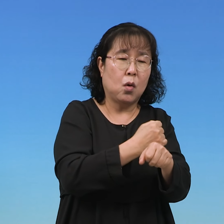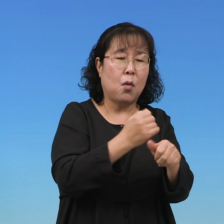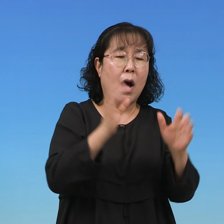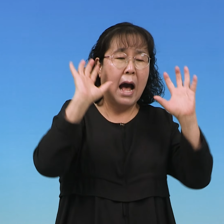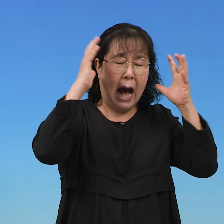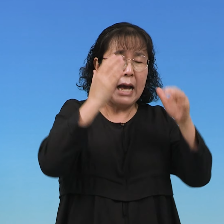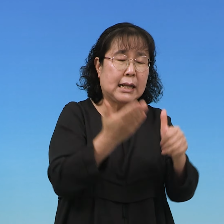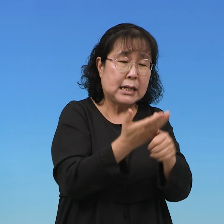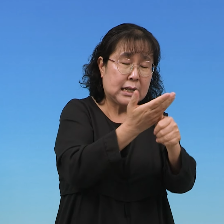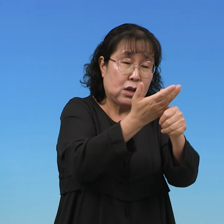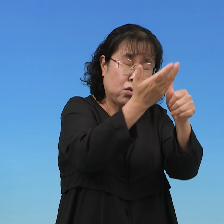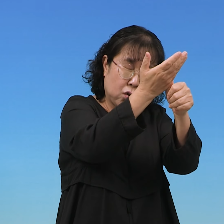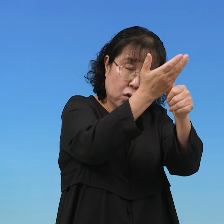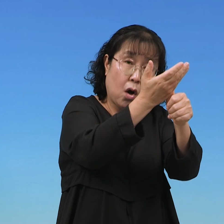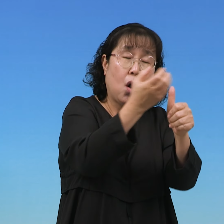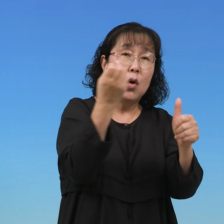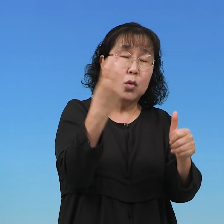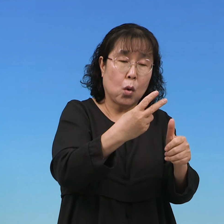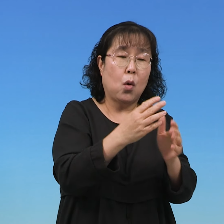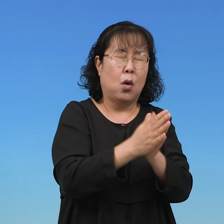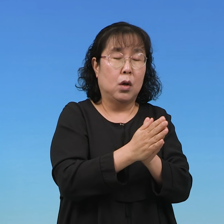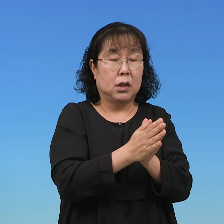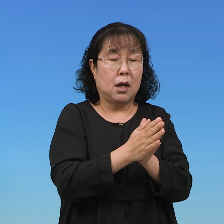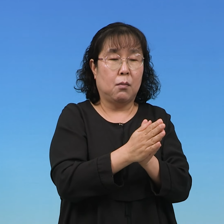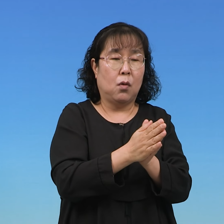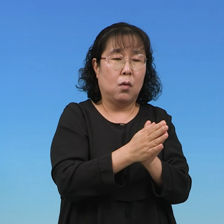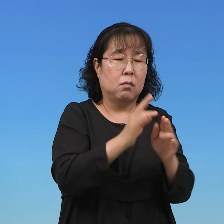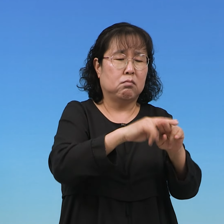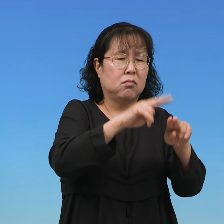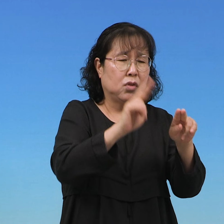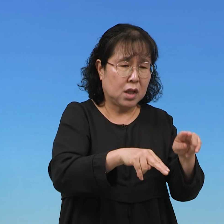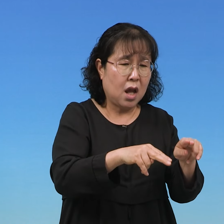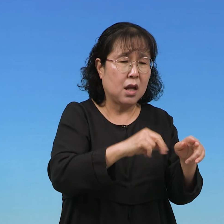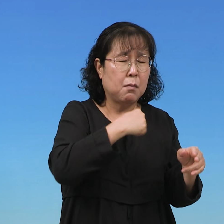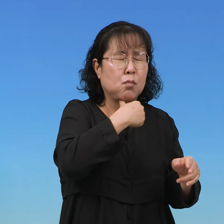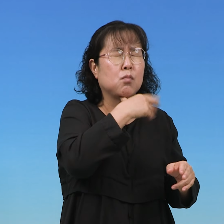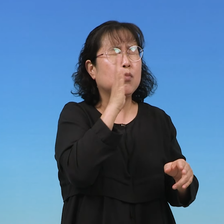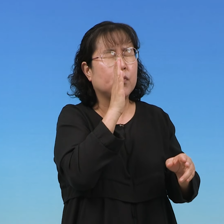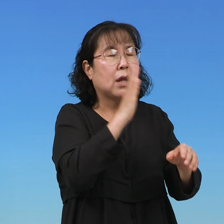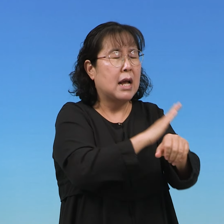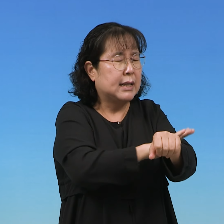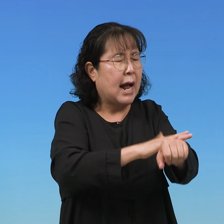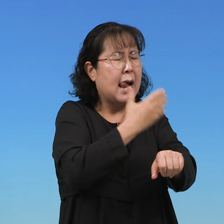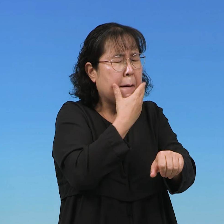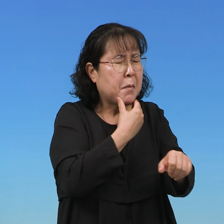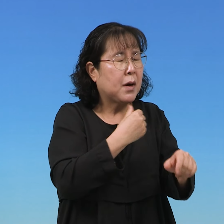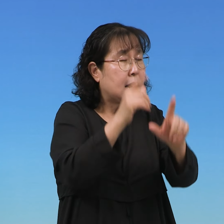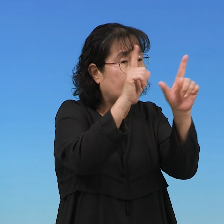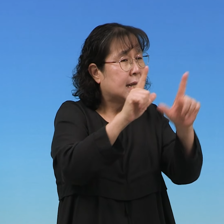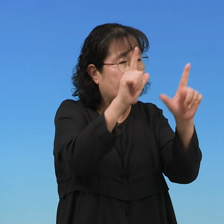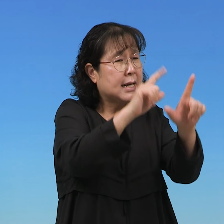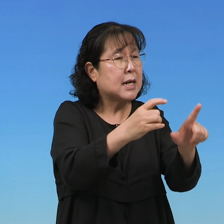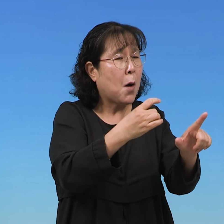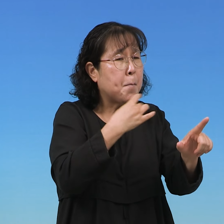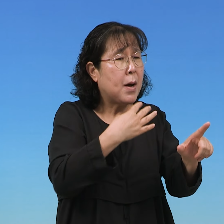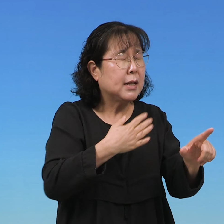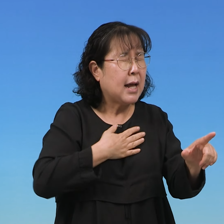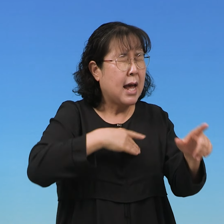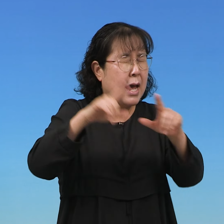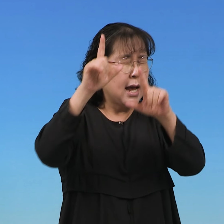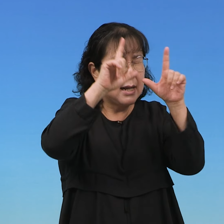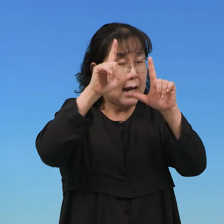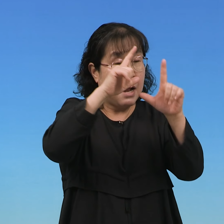준비, 그래가지고 마지막 죽을 때 너무나 비싼 1인실 병원에서 죽어가는 게 내 인생의